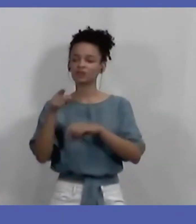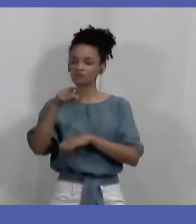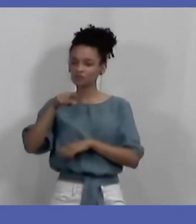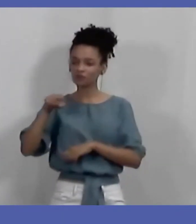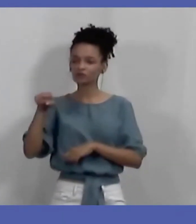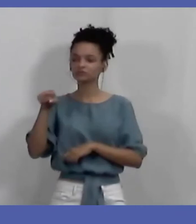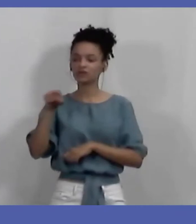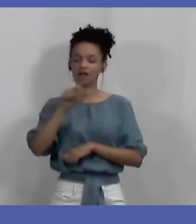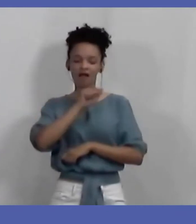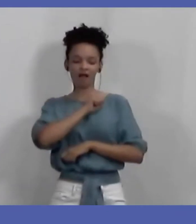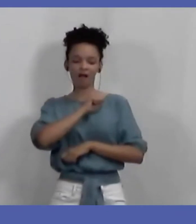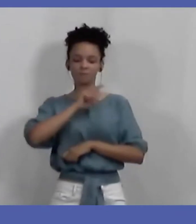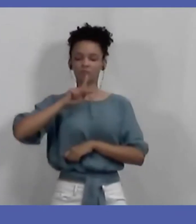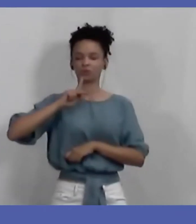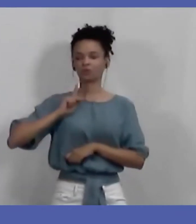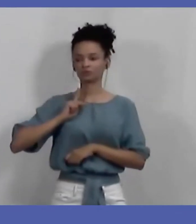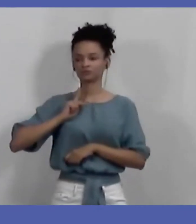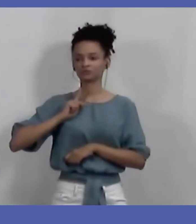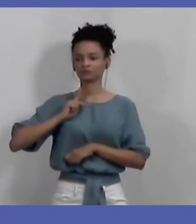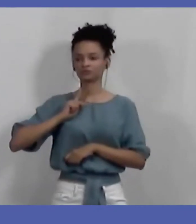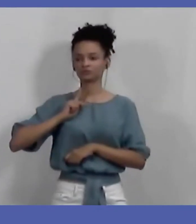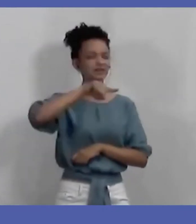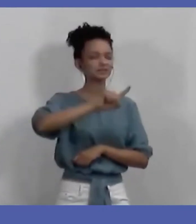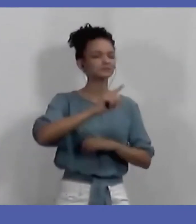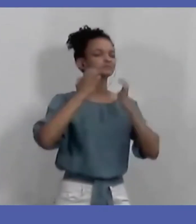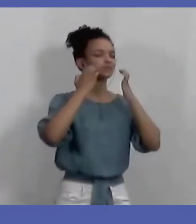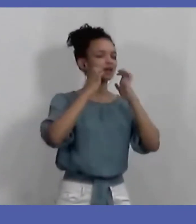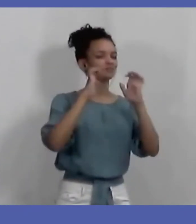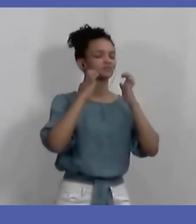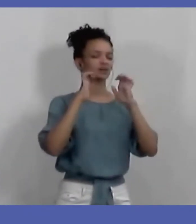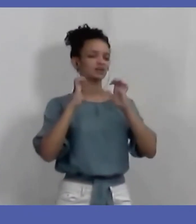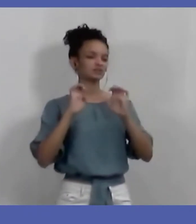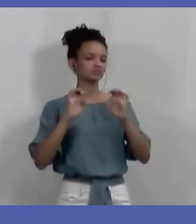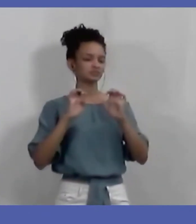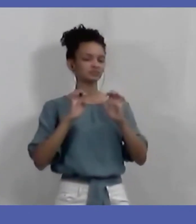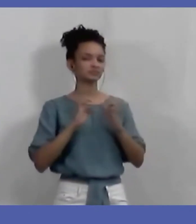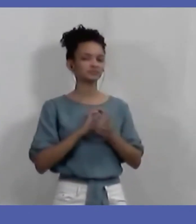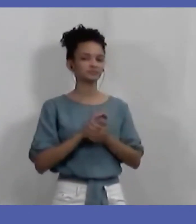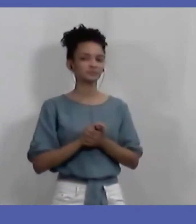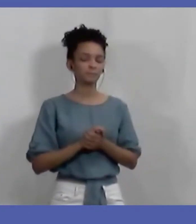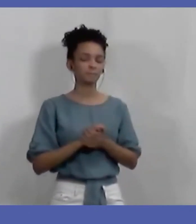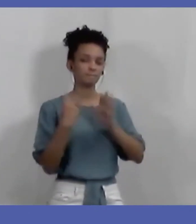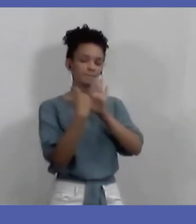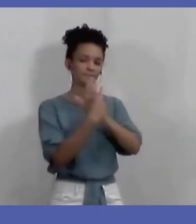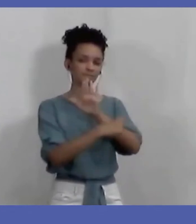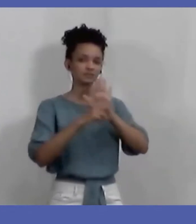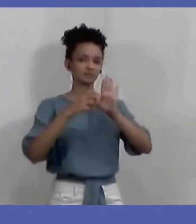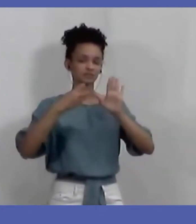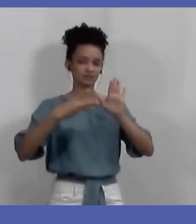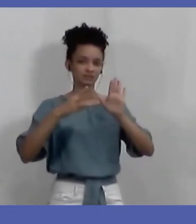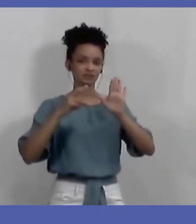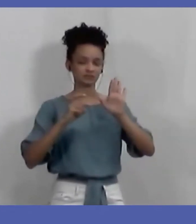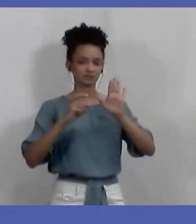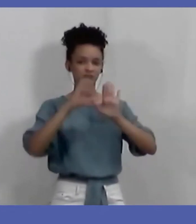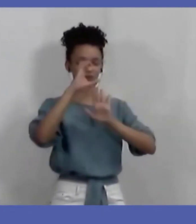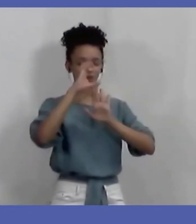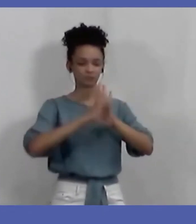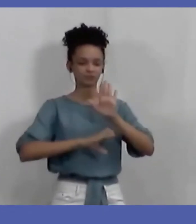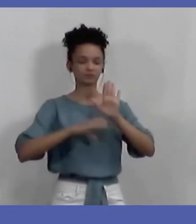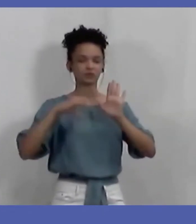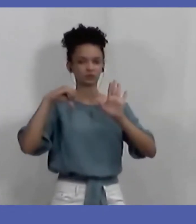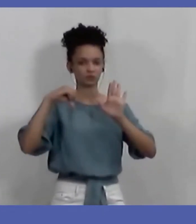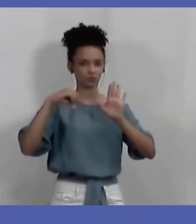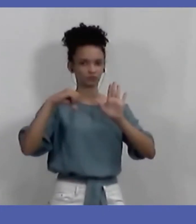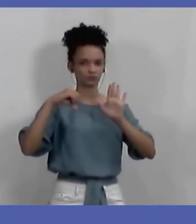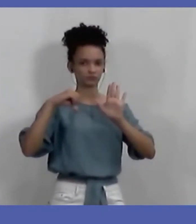apóstolos, para pregar o Evangelho. Ainda no versículo 35 do capítulo 9, olha só,